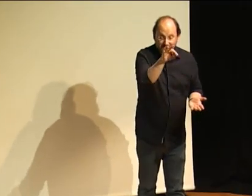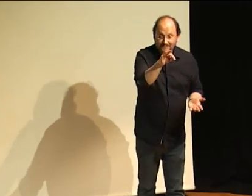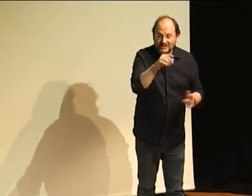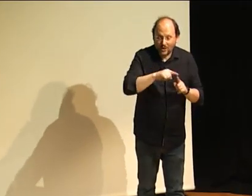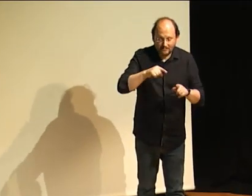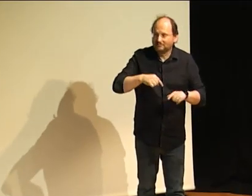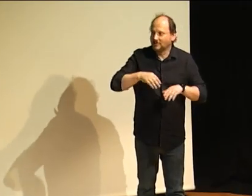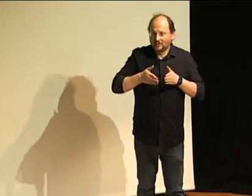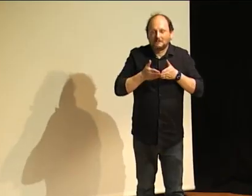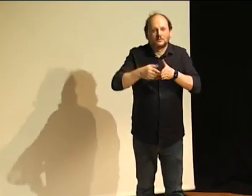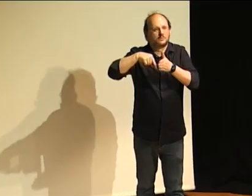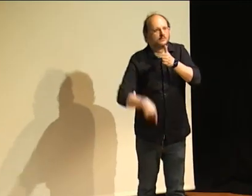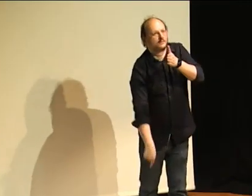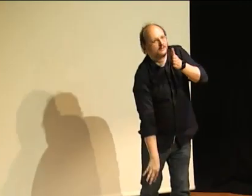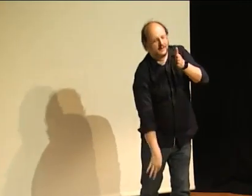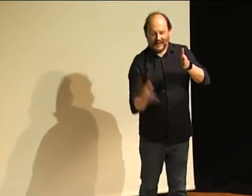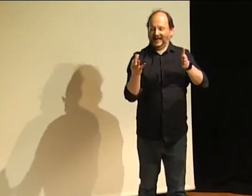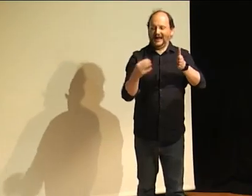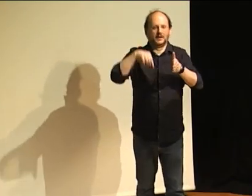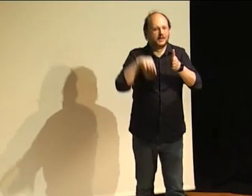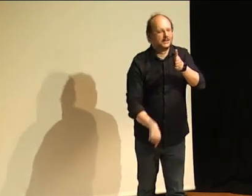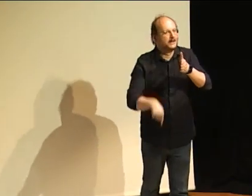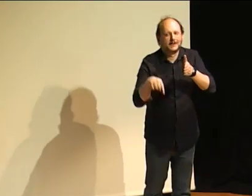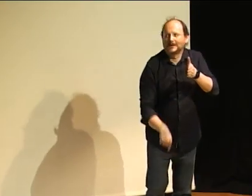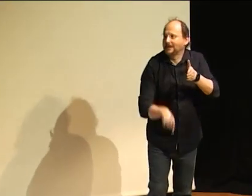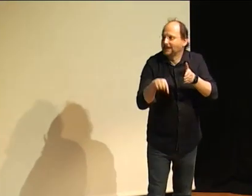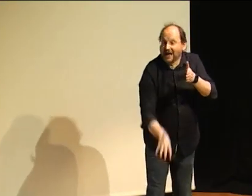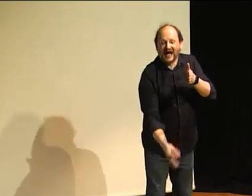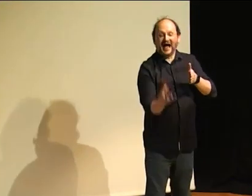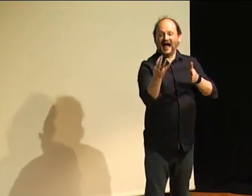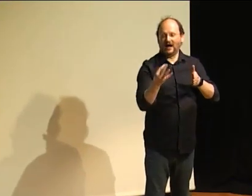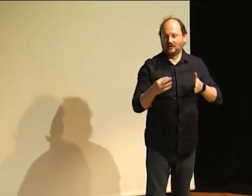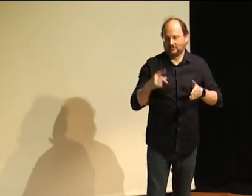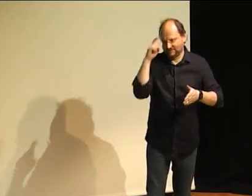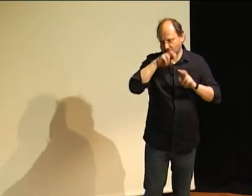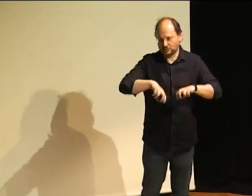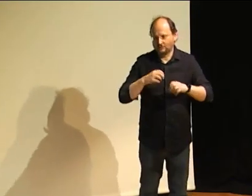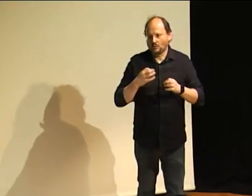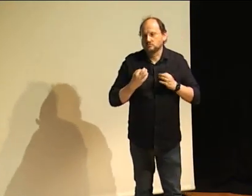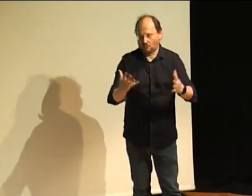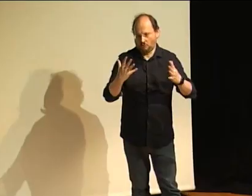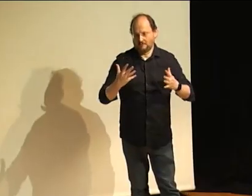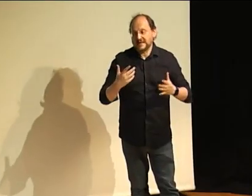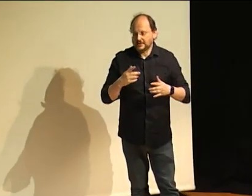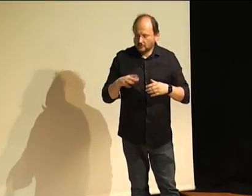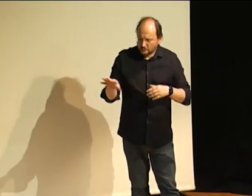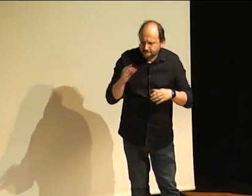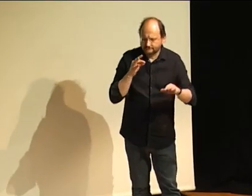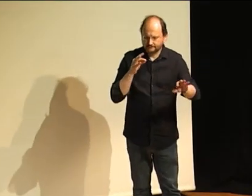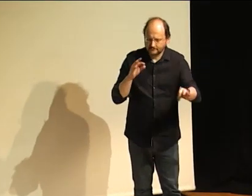très compliqué dans ma démarche, c'est que, en fait, on travaille dans les profondeurs et on voit émerger de